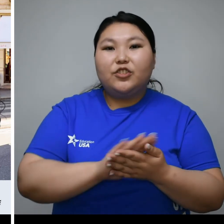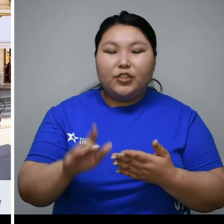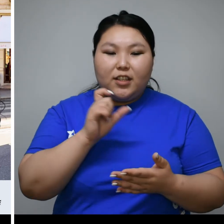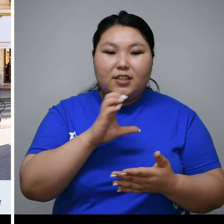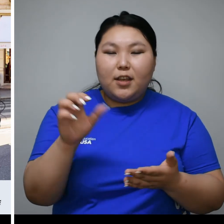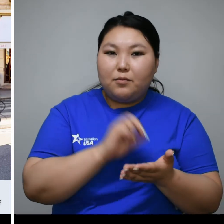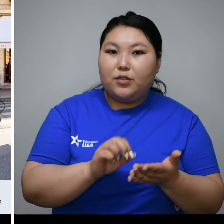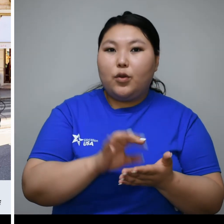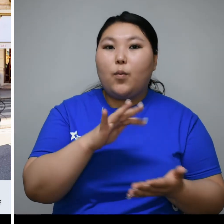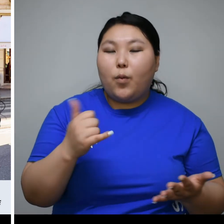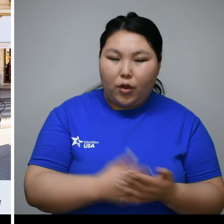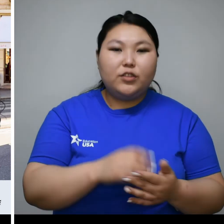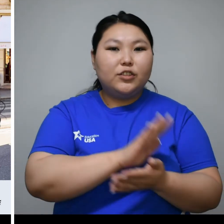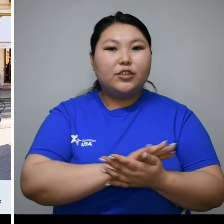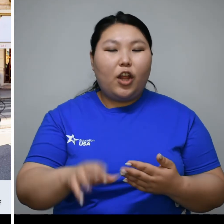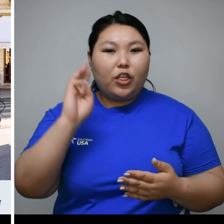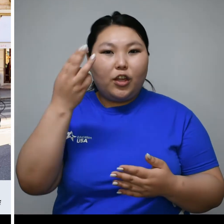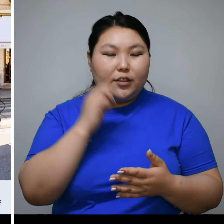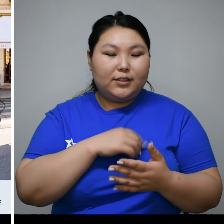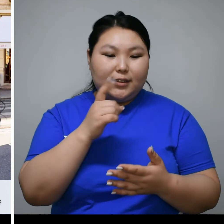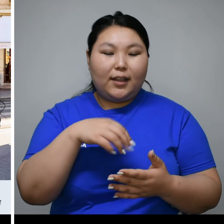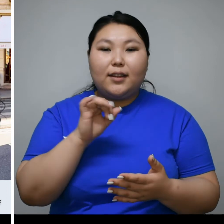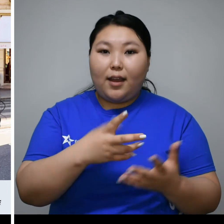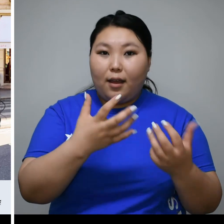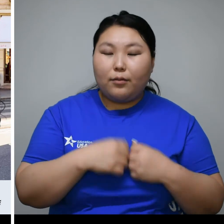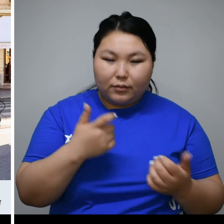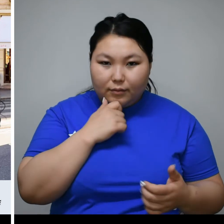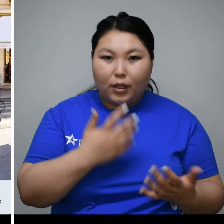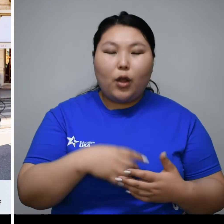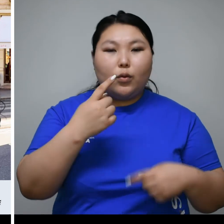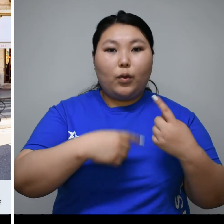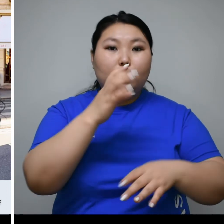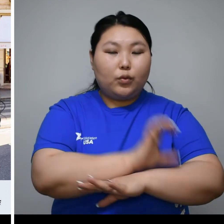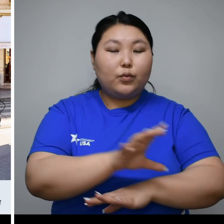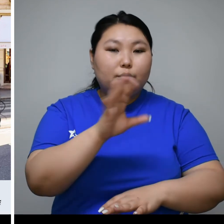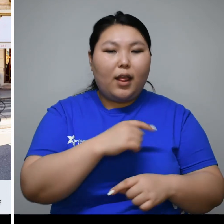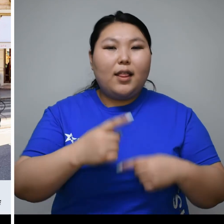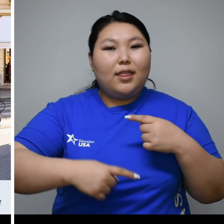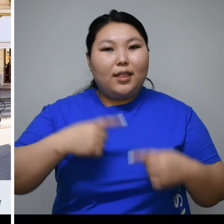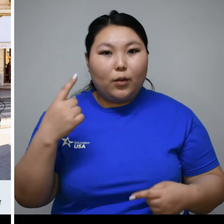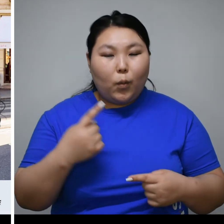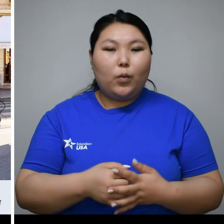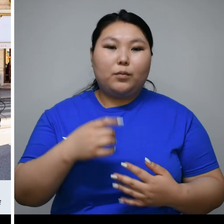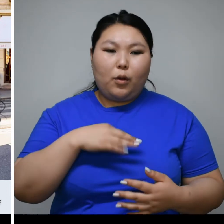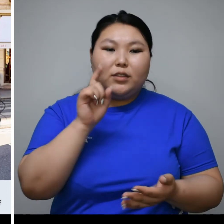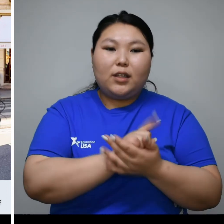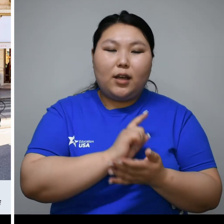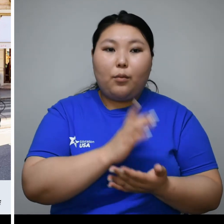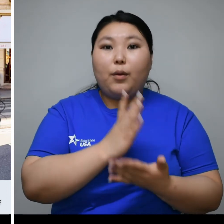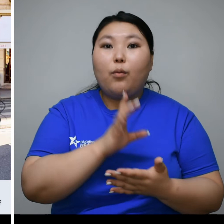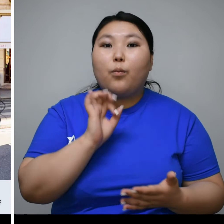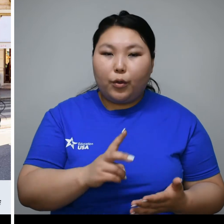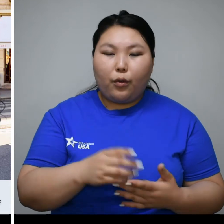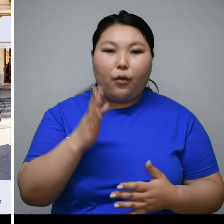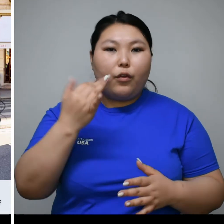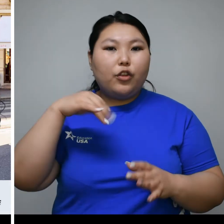одоо шинээр эсээ бичих ч юм уу те шинээр тодорхойлох цагтлал авах эсвэл тухайн сургууль чинь илүү зүйл